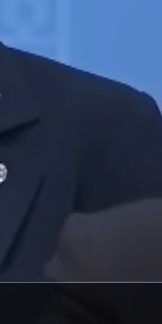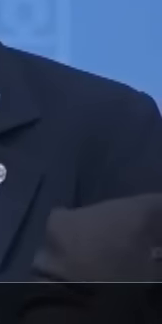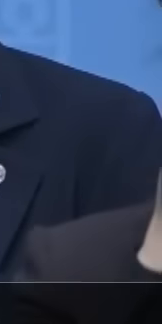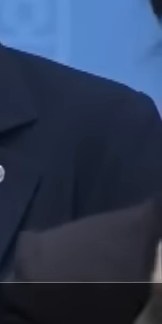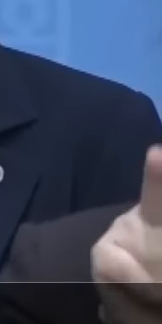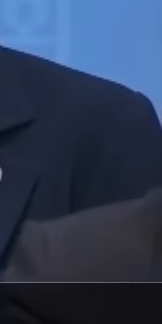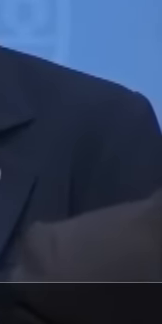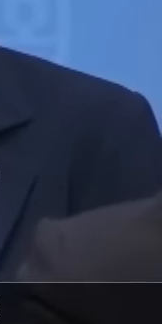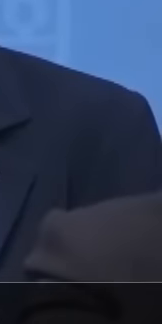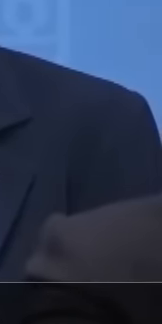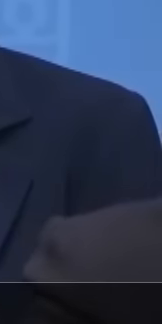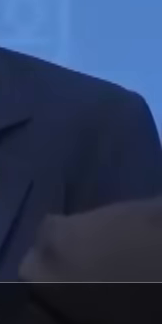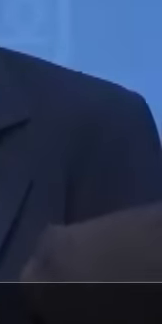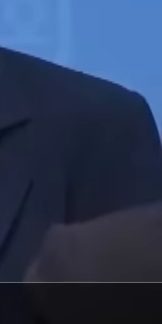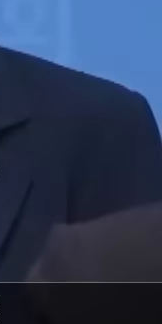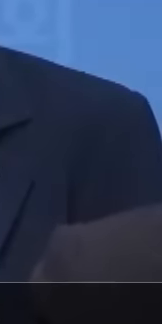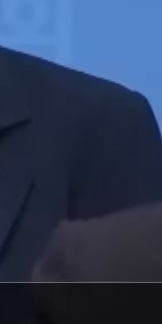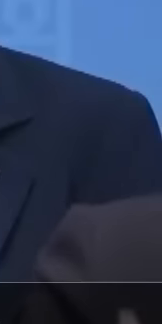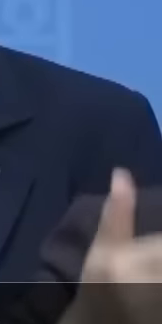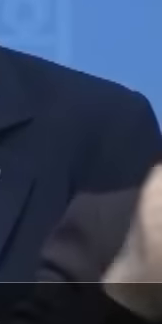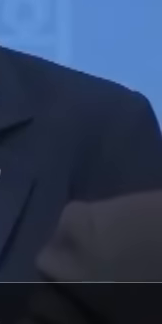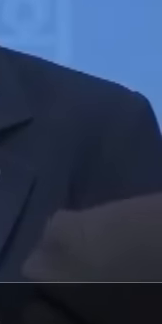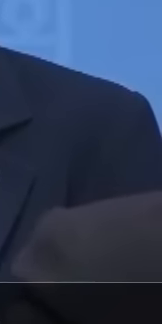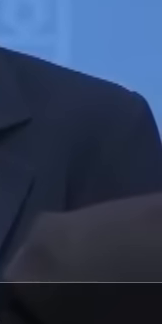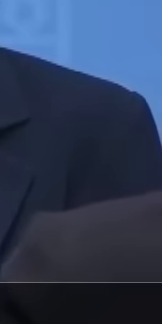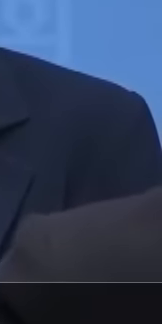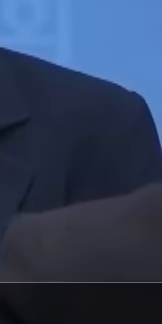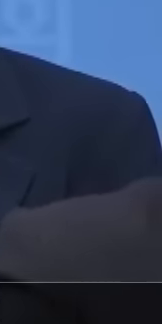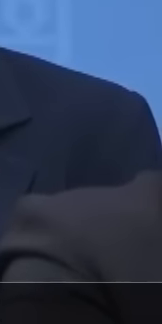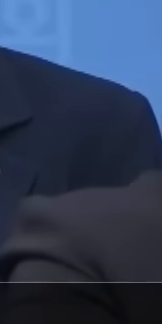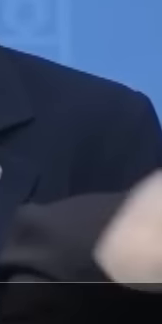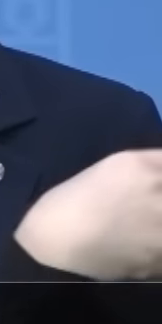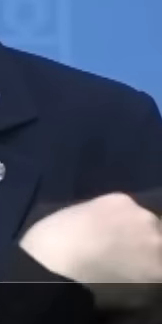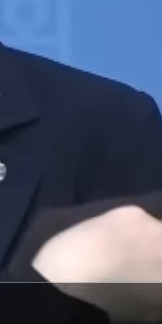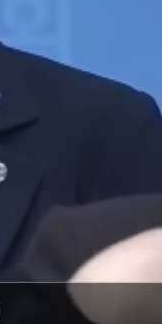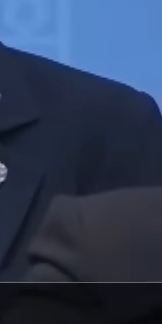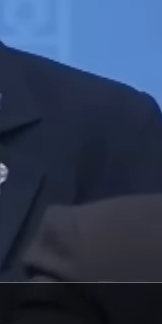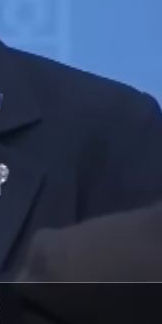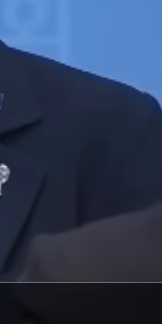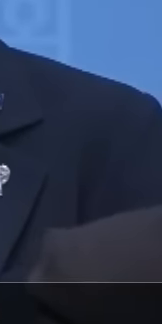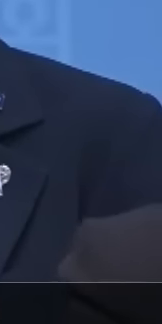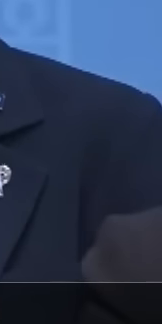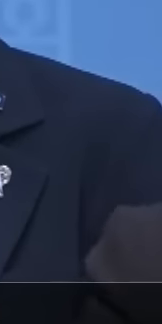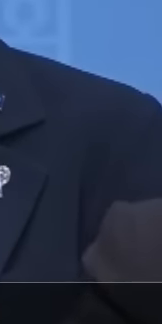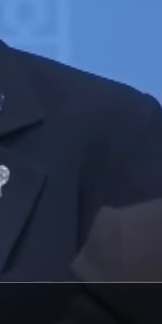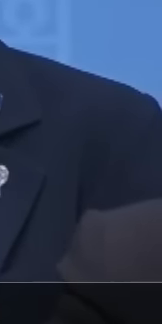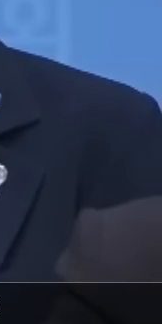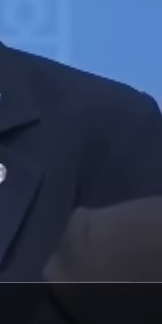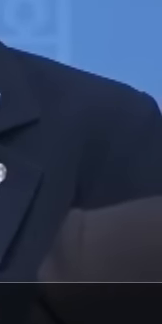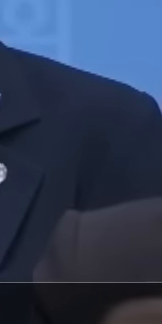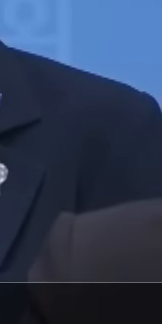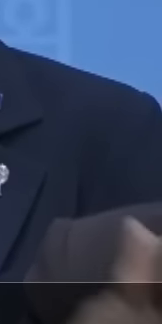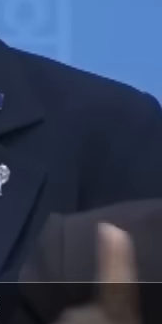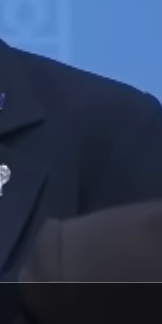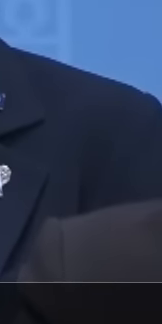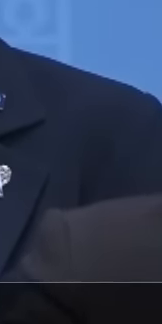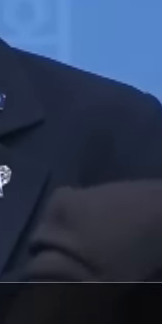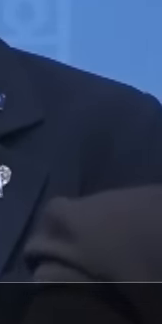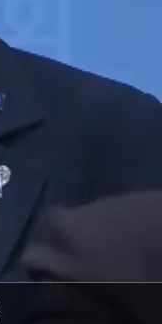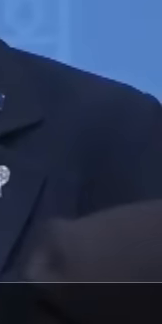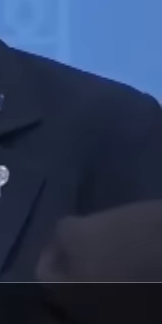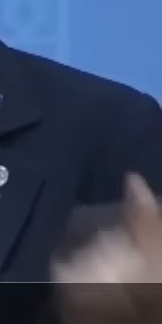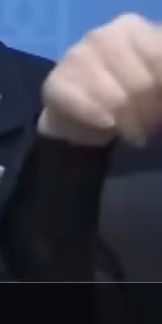일어나지 않았습니다. 그러나 윤석열 정부 들어 국정원은 이른바 서해, 동해 사건을